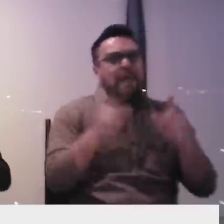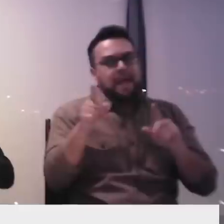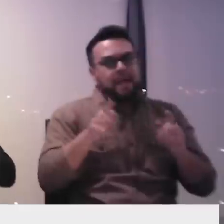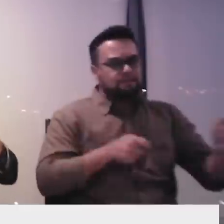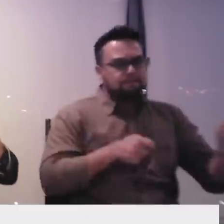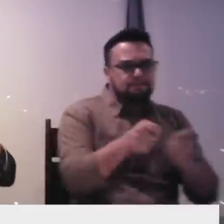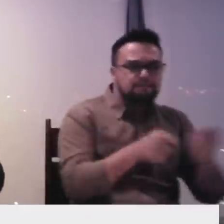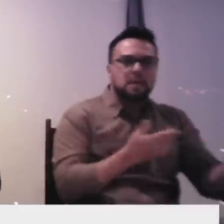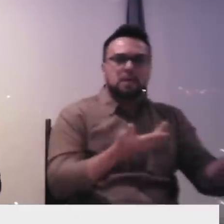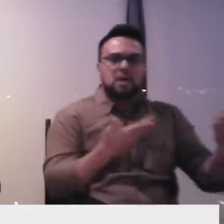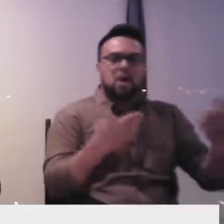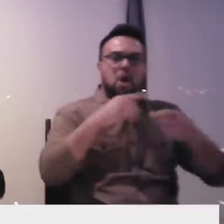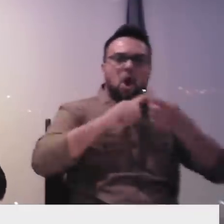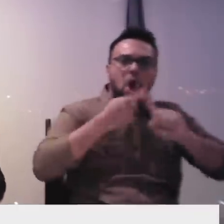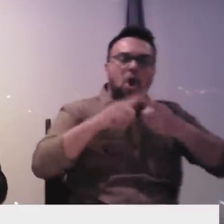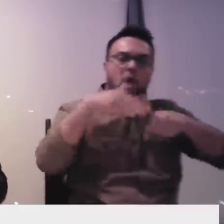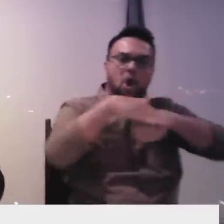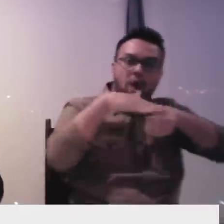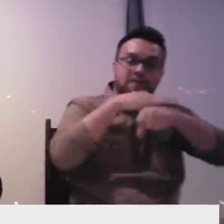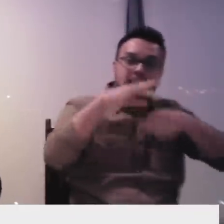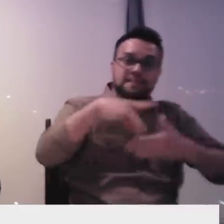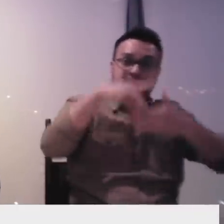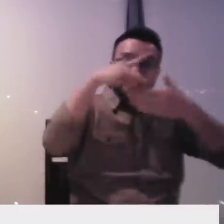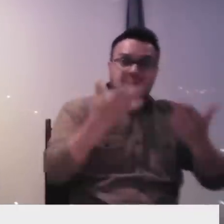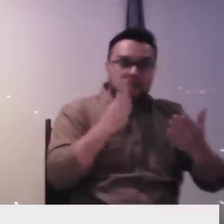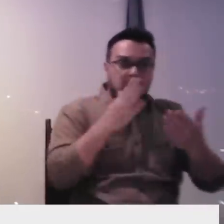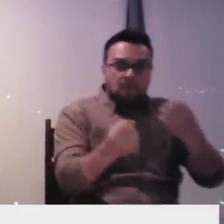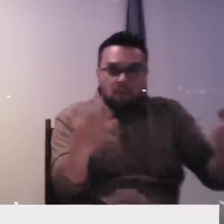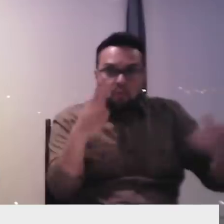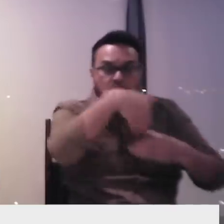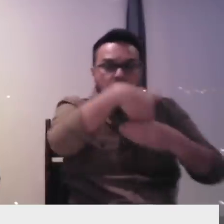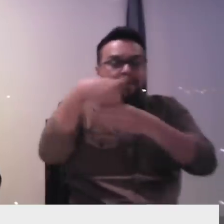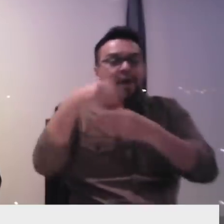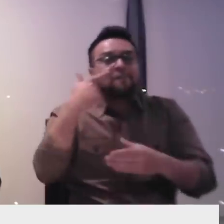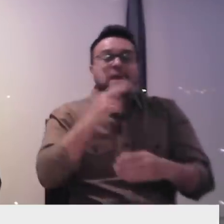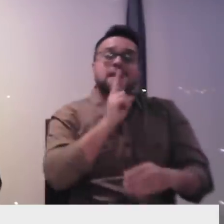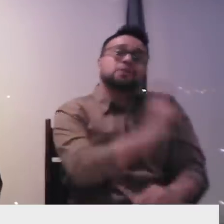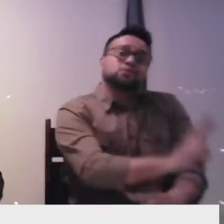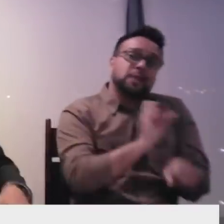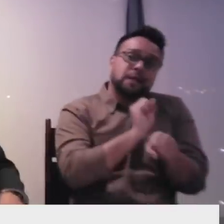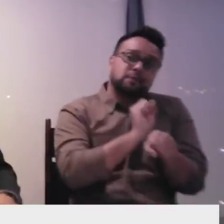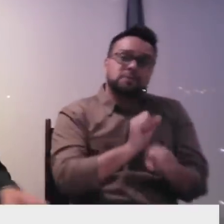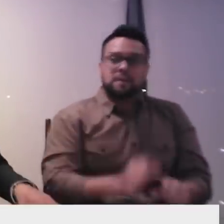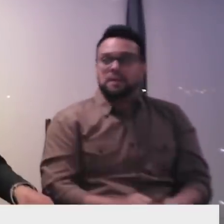conduz, ele conversa com as lideranças, vão votar e vão ver qual é o resultado.